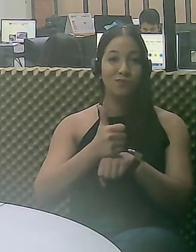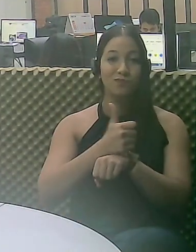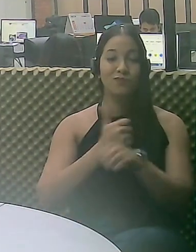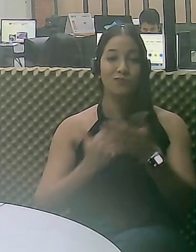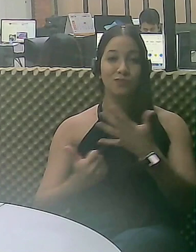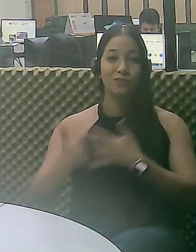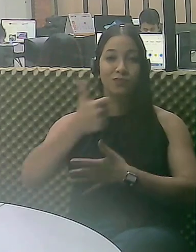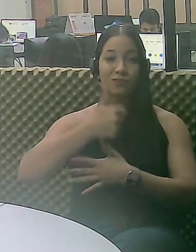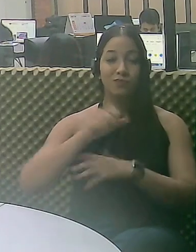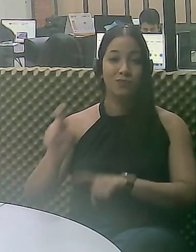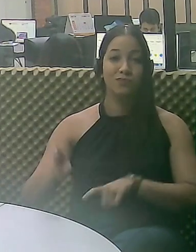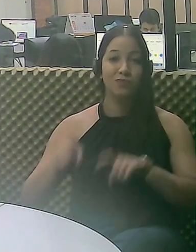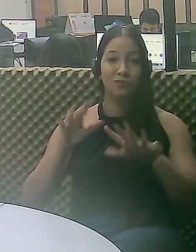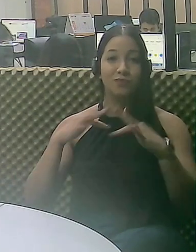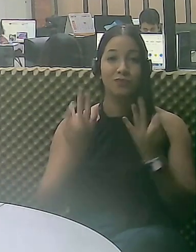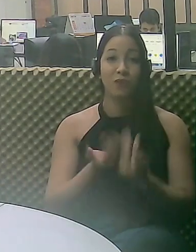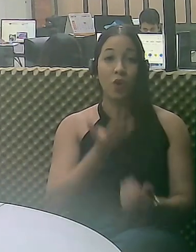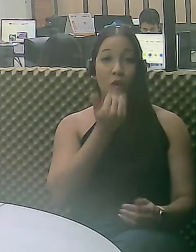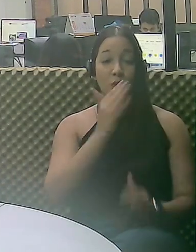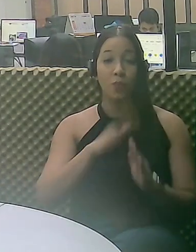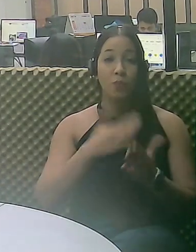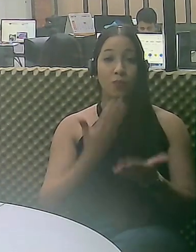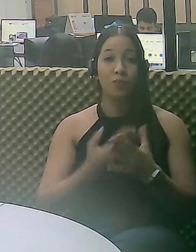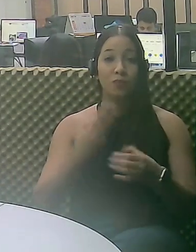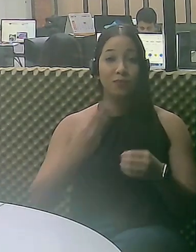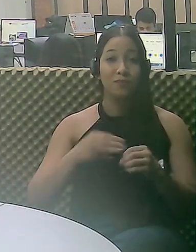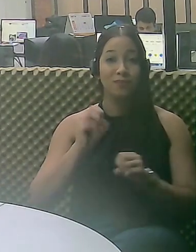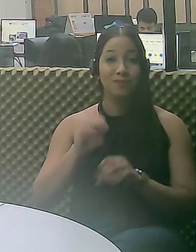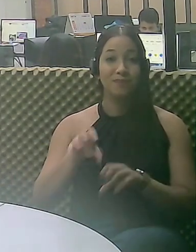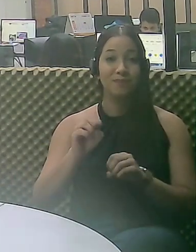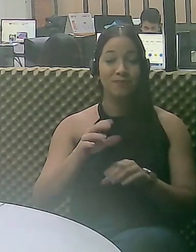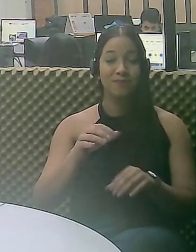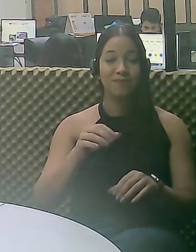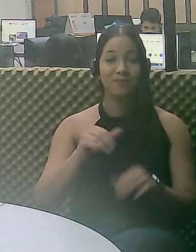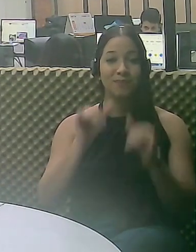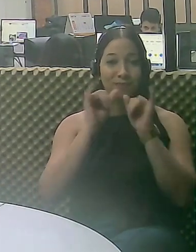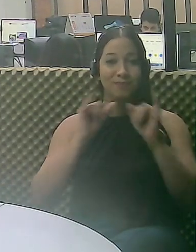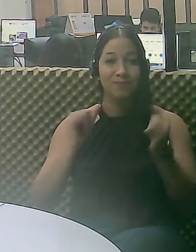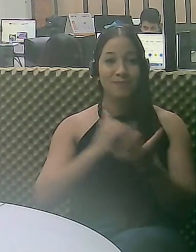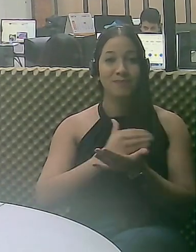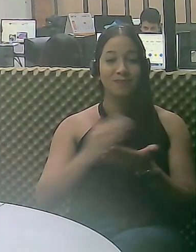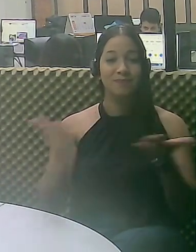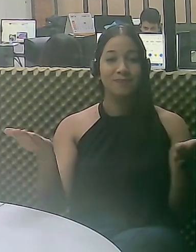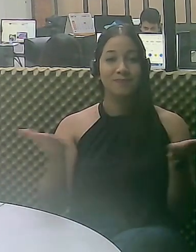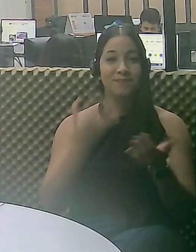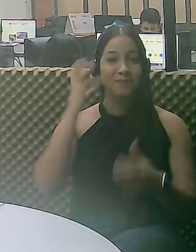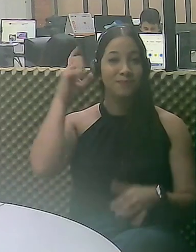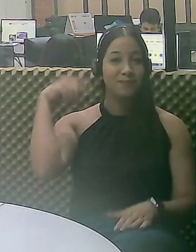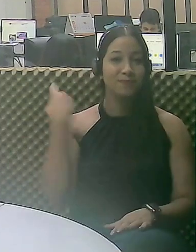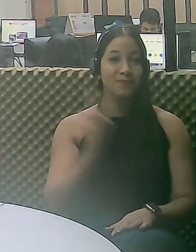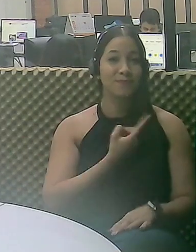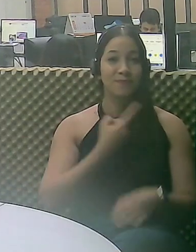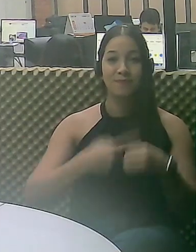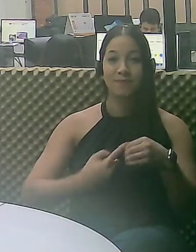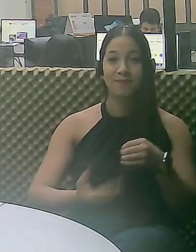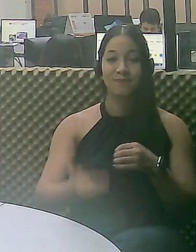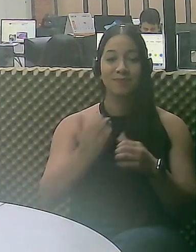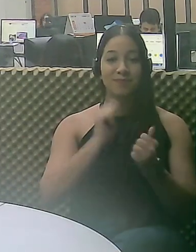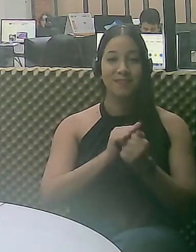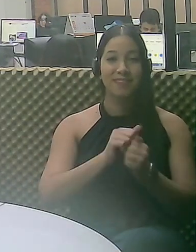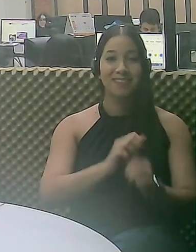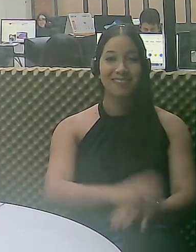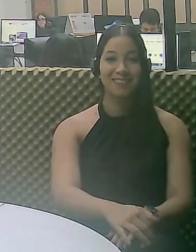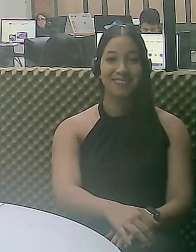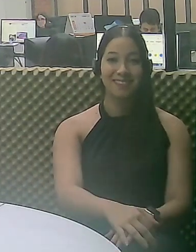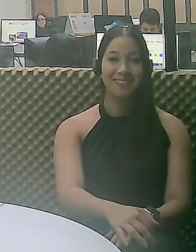da agricultura familiar na merenda da Rede Municipal de Ensino. Essas e outras notícias a partir de agora na Rádio Nossa